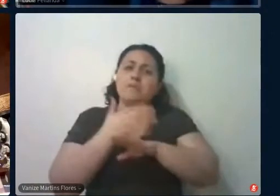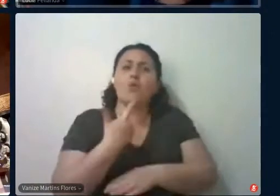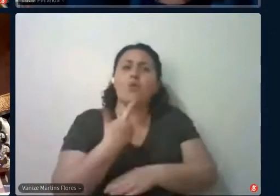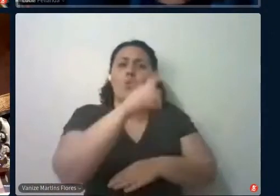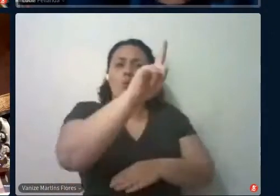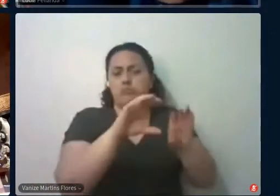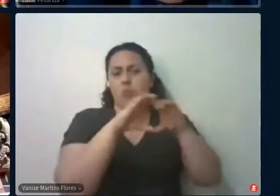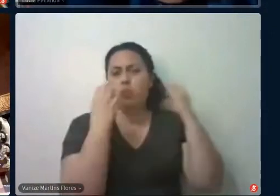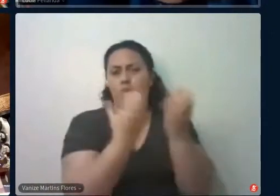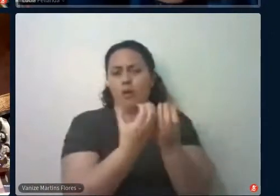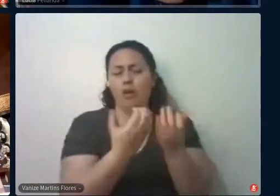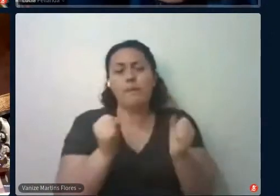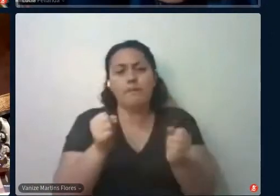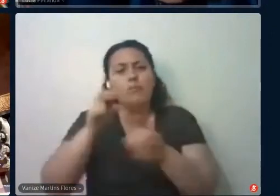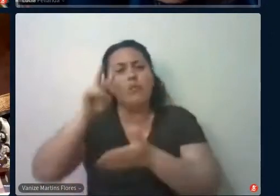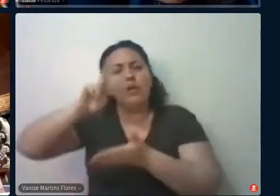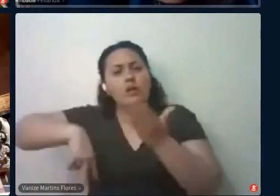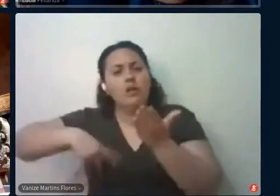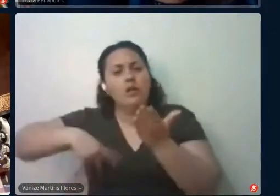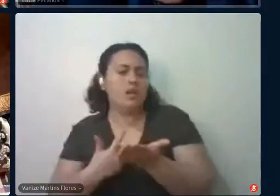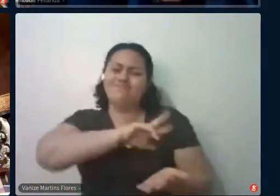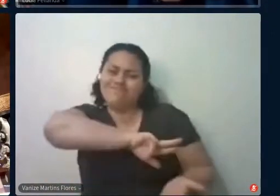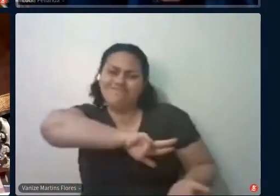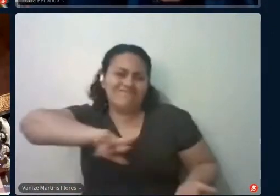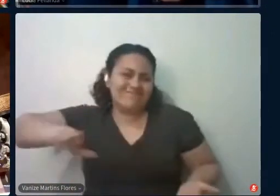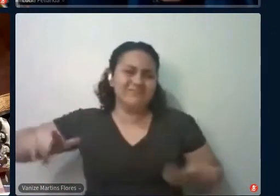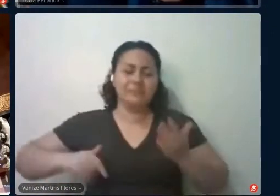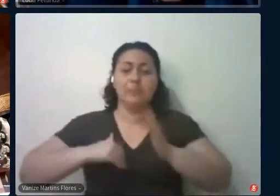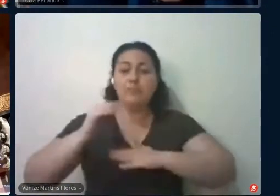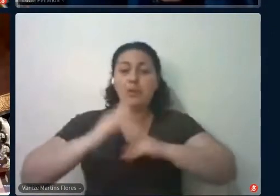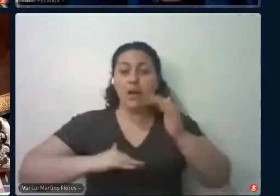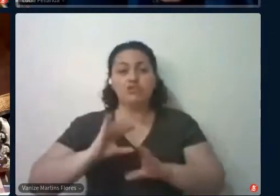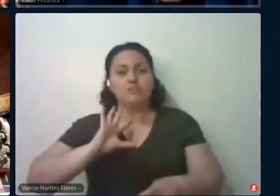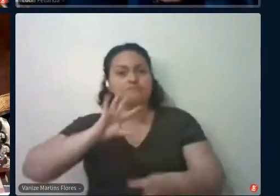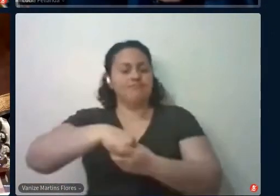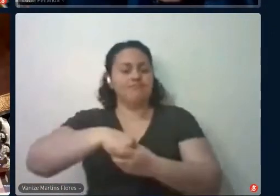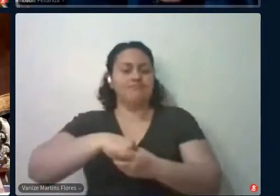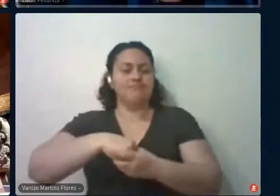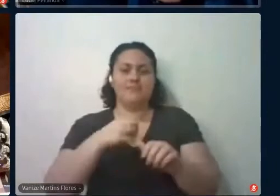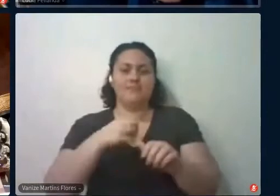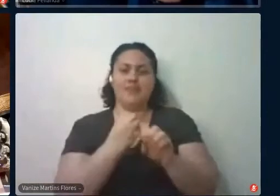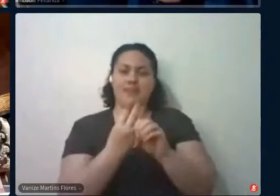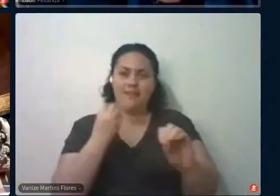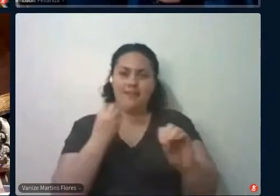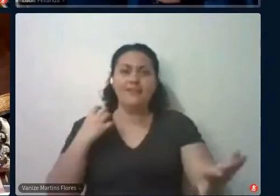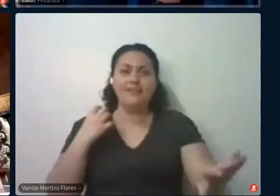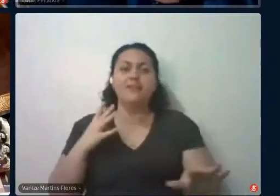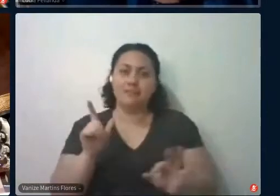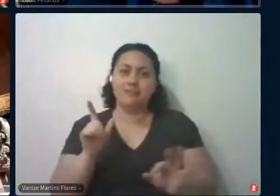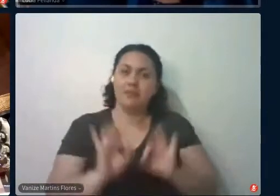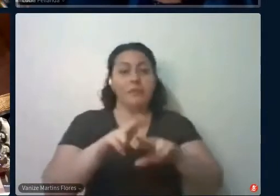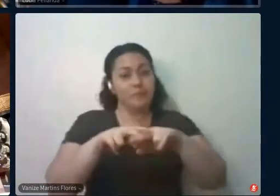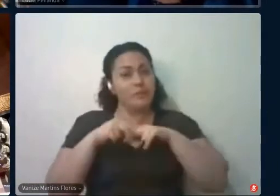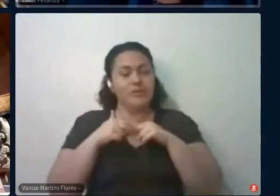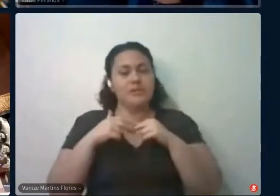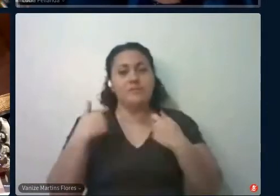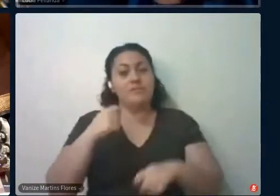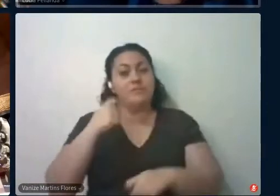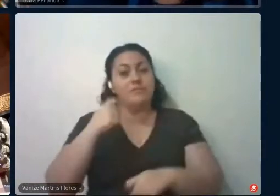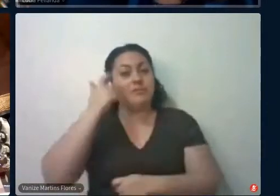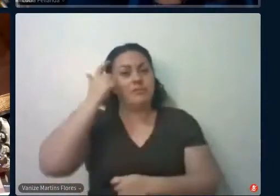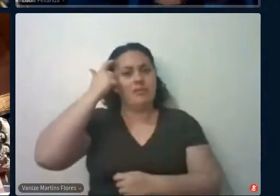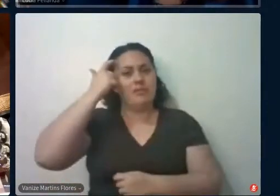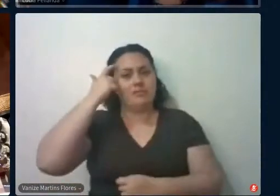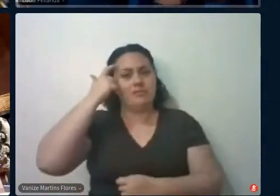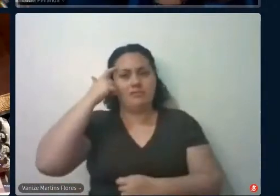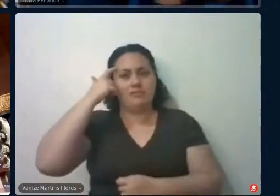muitas atividades diferentes que podem contar dentro desse planejamento. E é por isso que a gente tem que repensar as coisas. E também não dava para